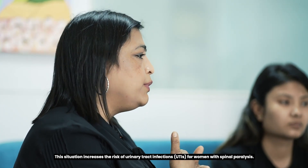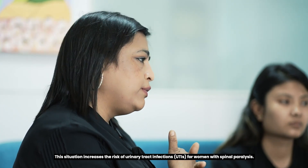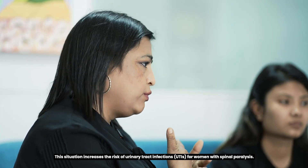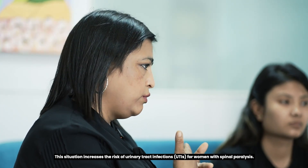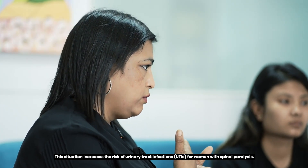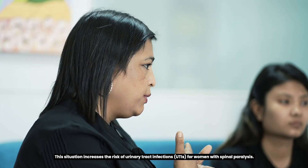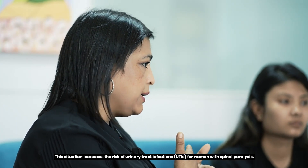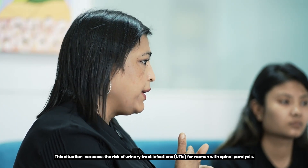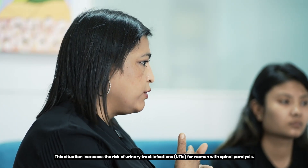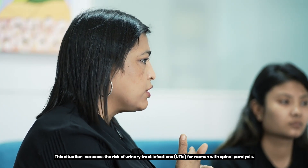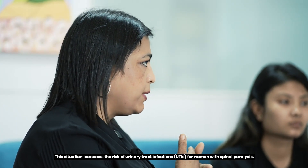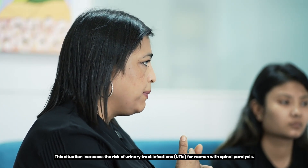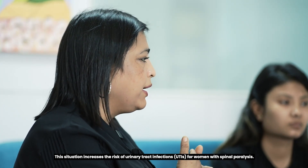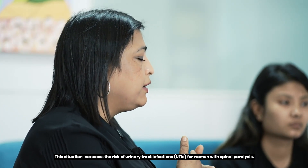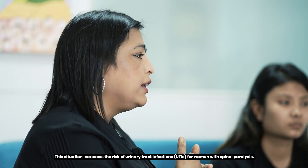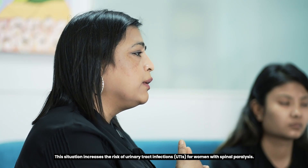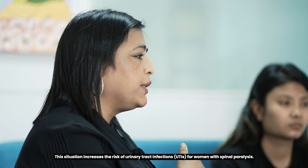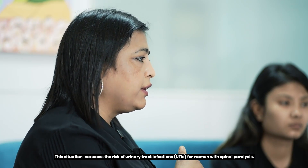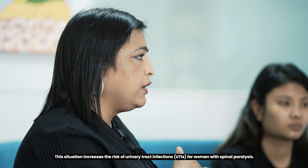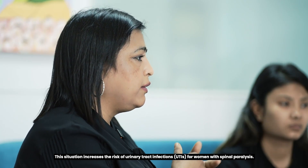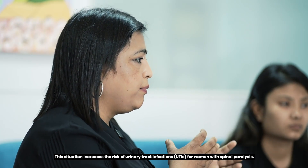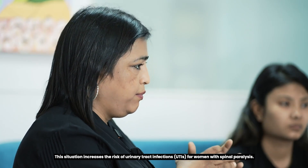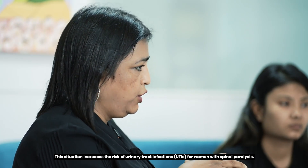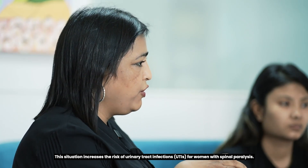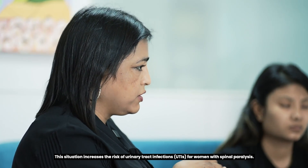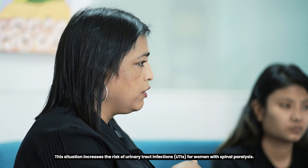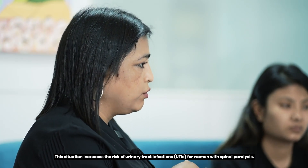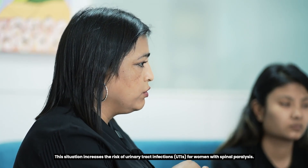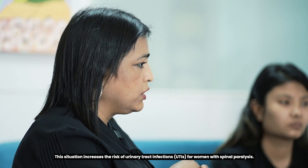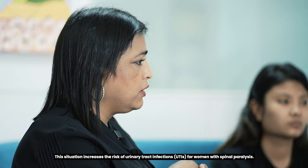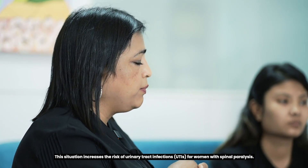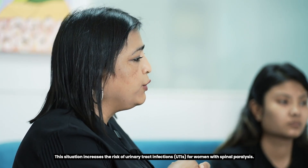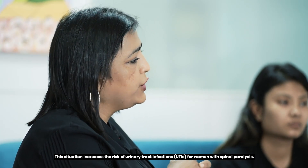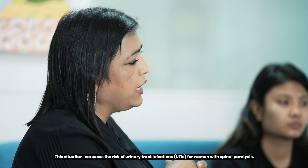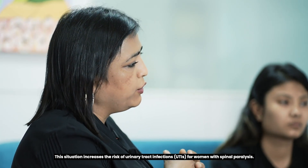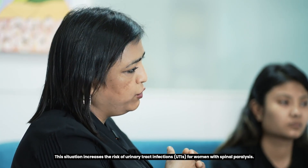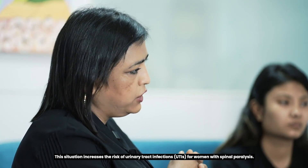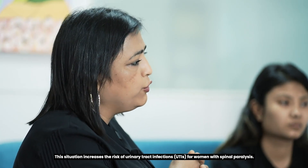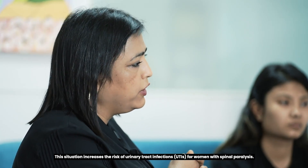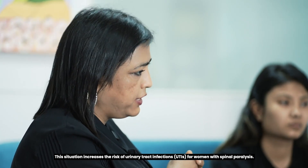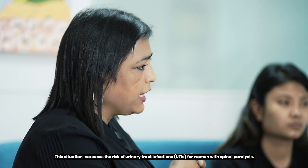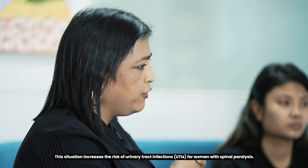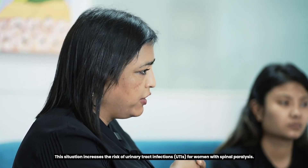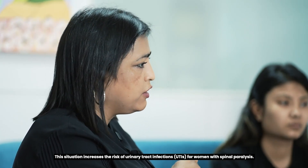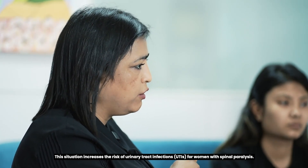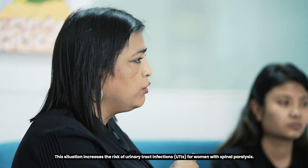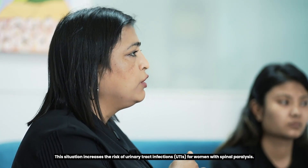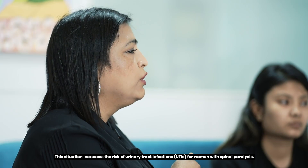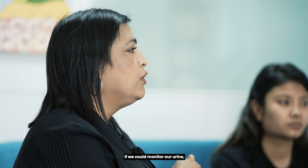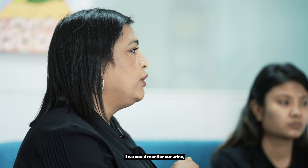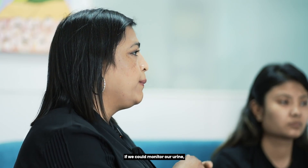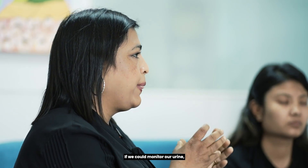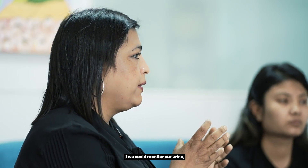जुन महिनावारीको समयमा एकदम धेरै इन्फेक्सनहरू हुन्छ, युटिआईहरू हुन्छ, युरिन ट्र्याक